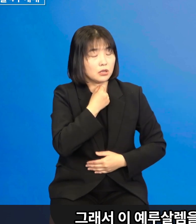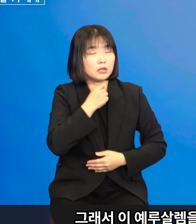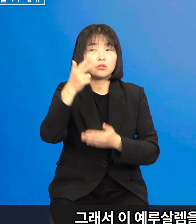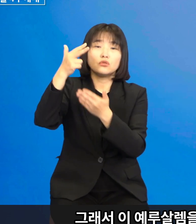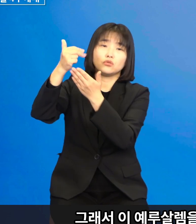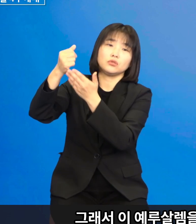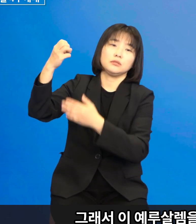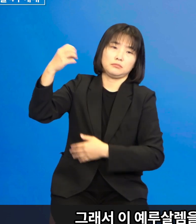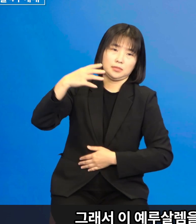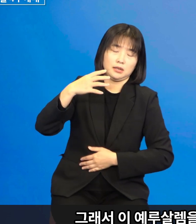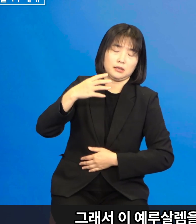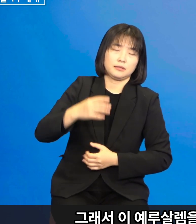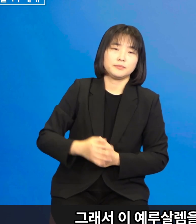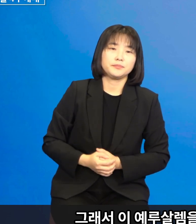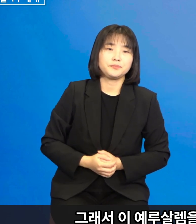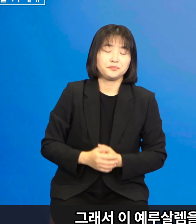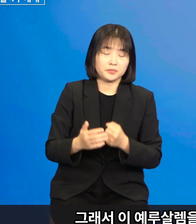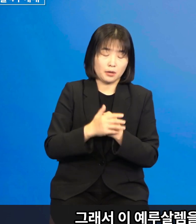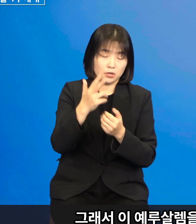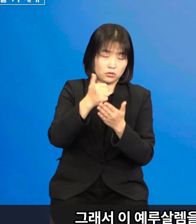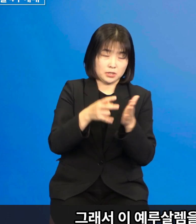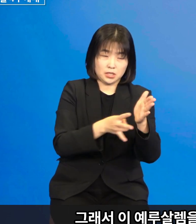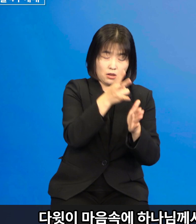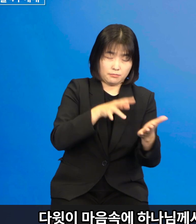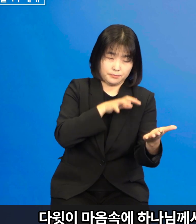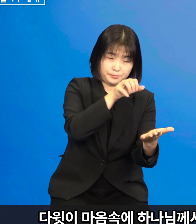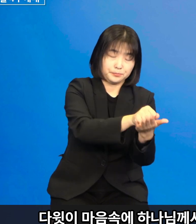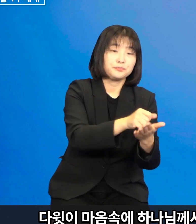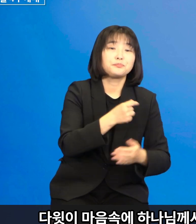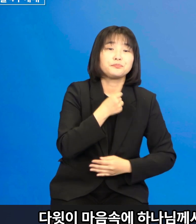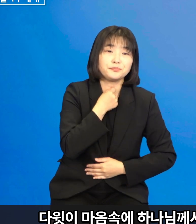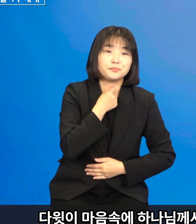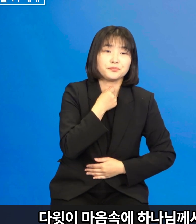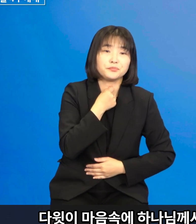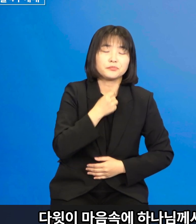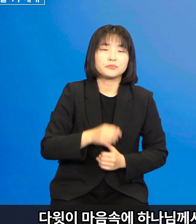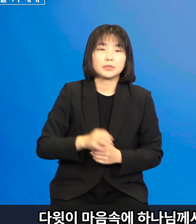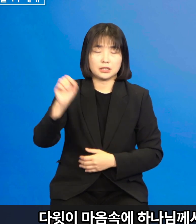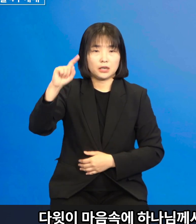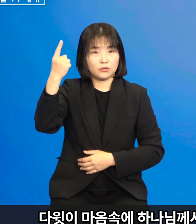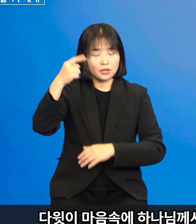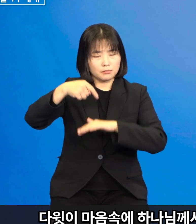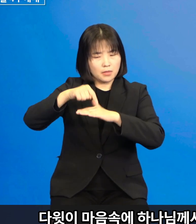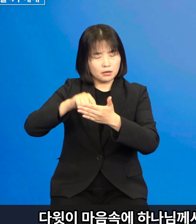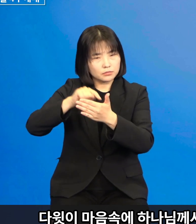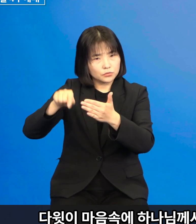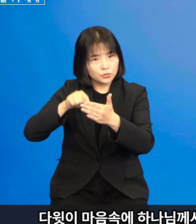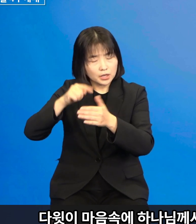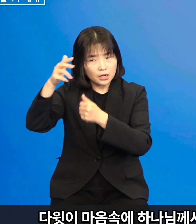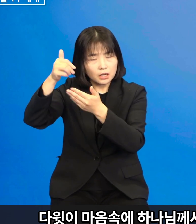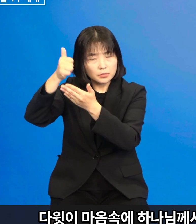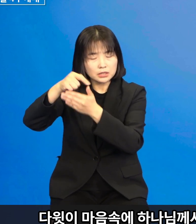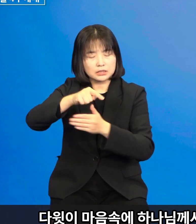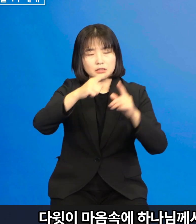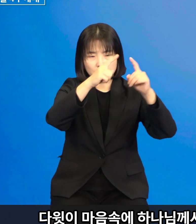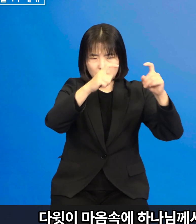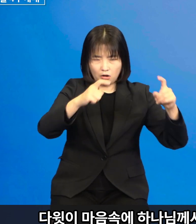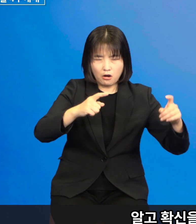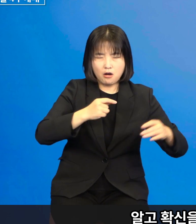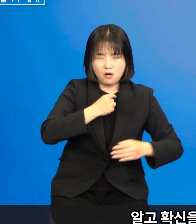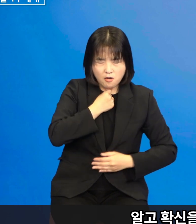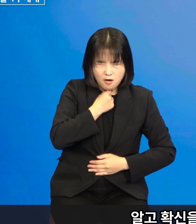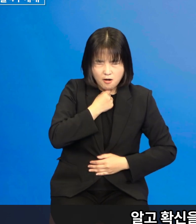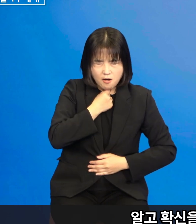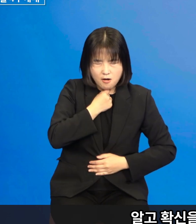이 예루살렘을 점령하고자 했던 것입니다. 다윗이 마음속에 하나님께서 이 성을 원하시는구나 하는